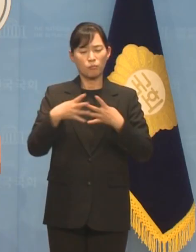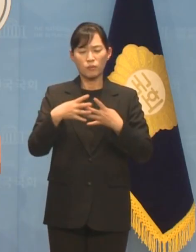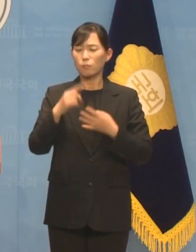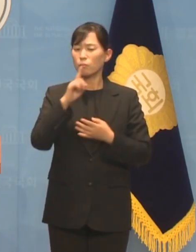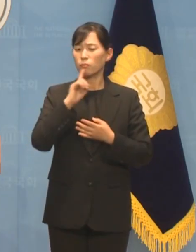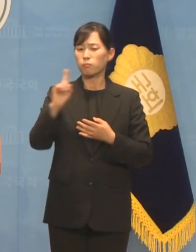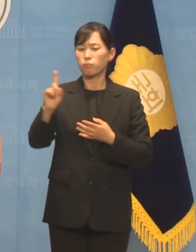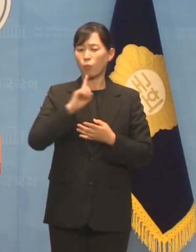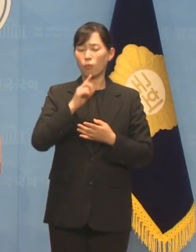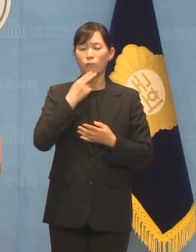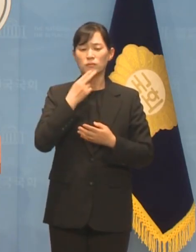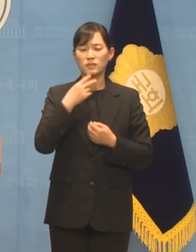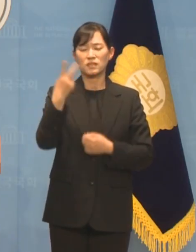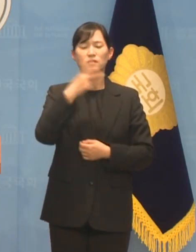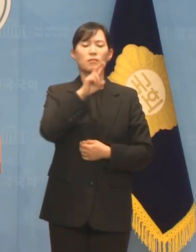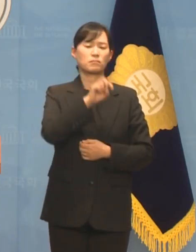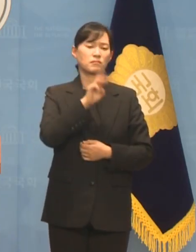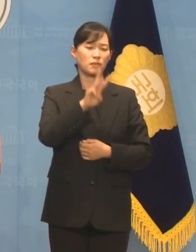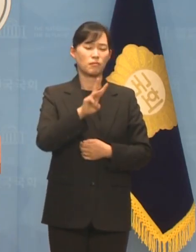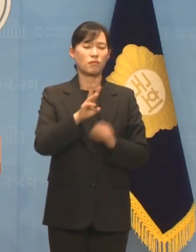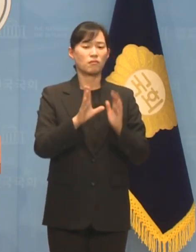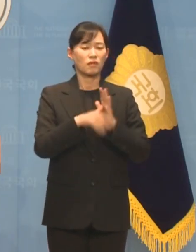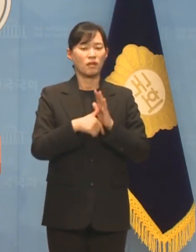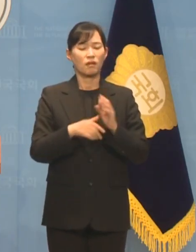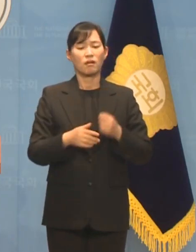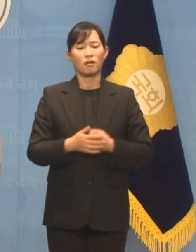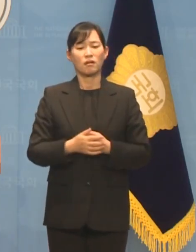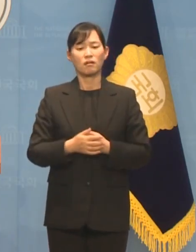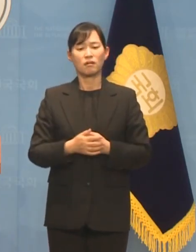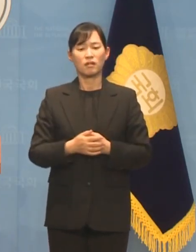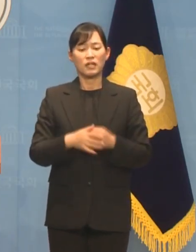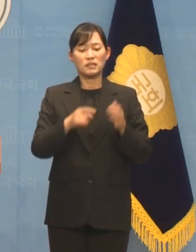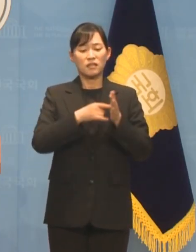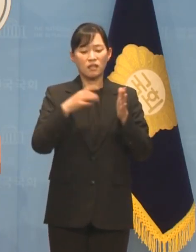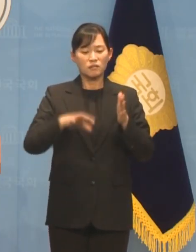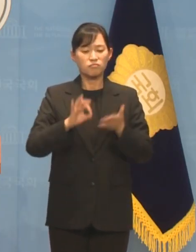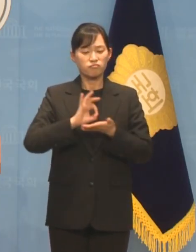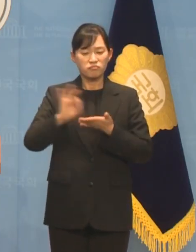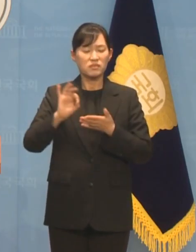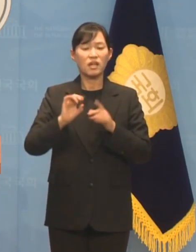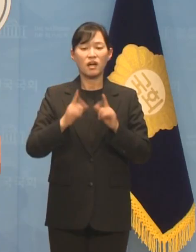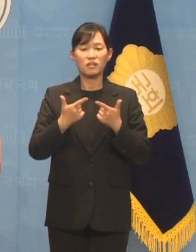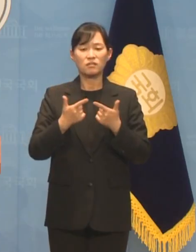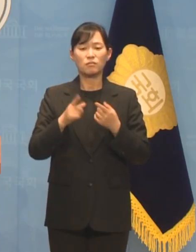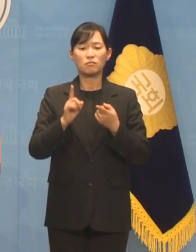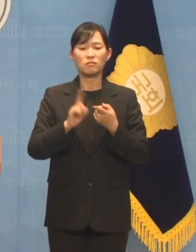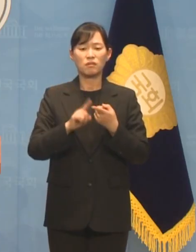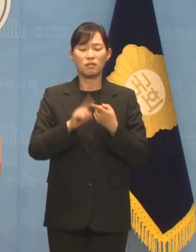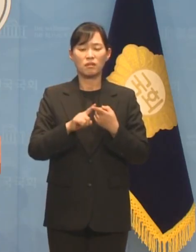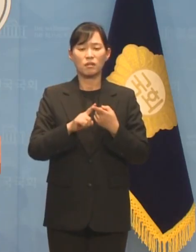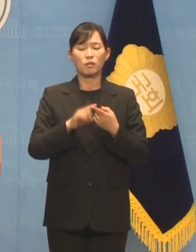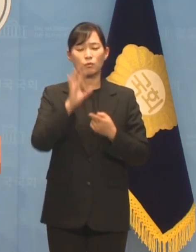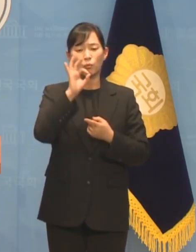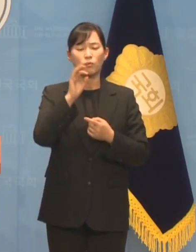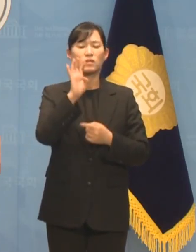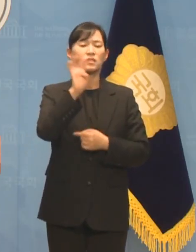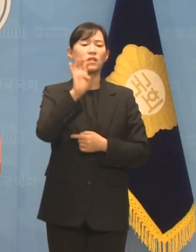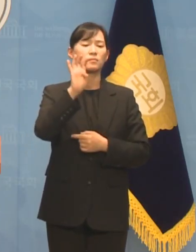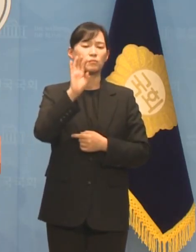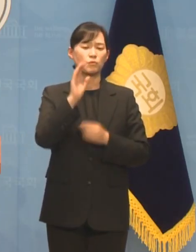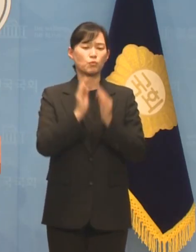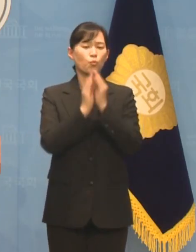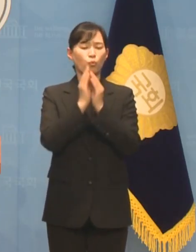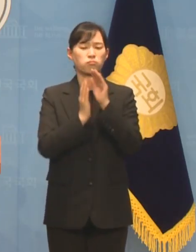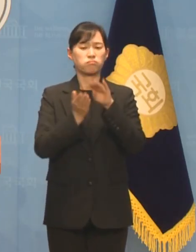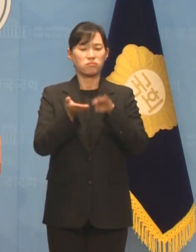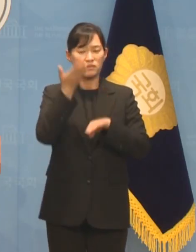없이 2023년도 경우에 불용이나 또는 세출 미집행했던 규모가 40조 원을 넘습니다.